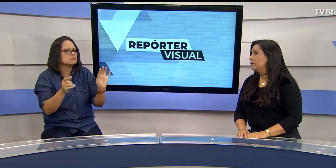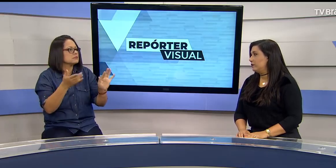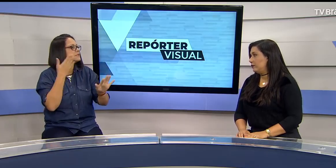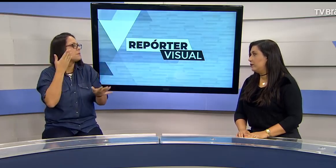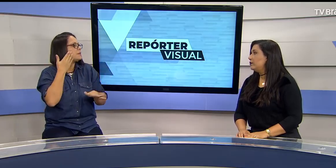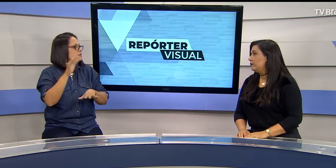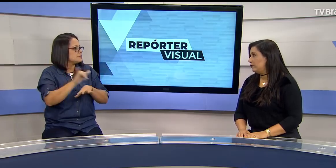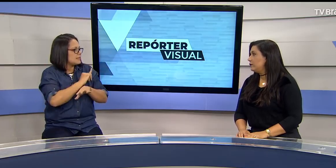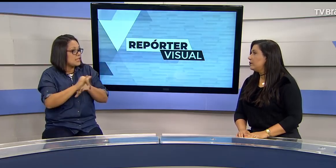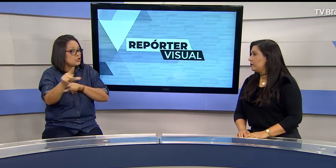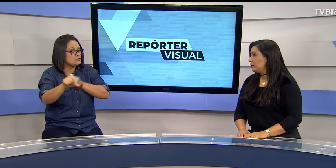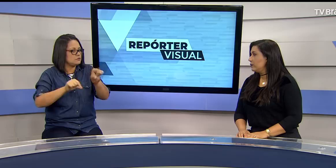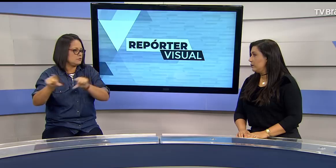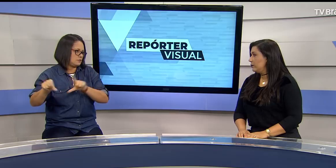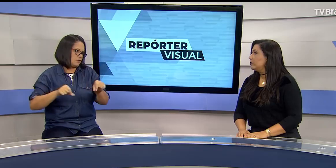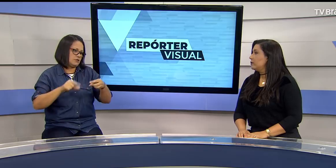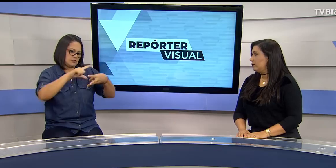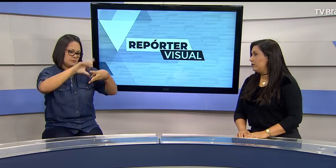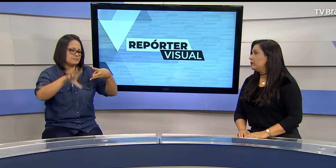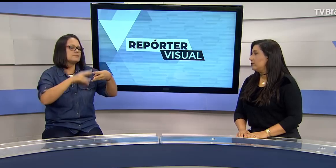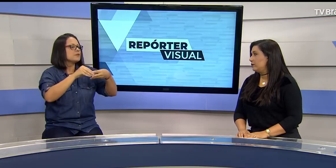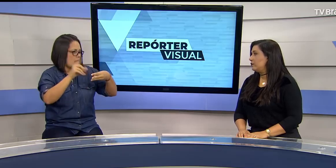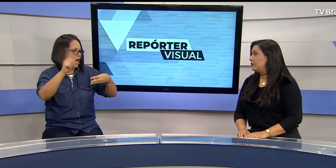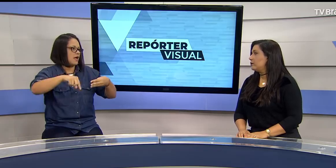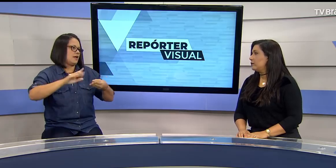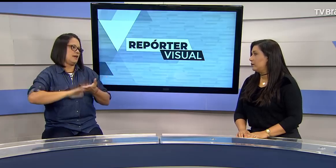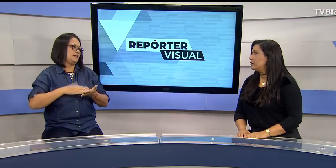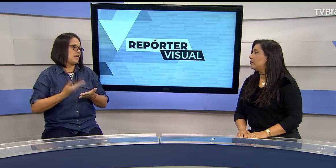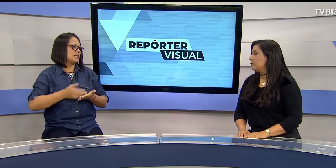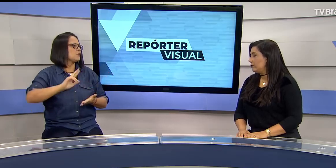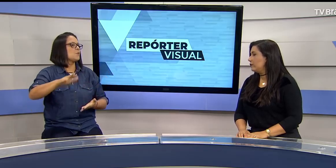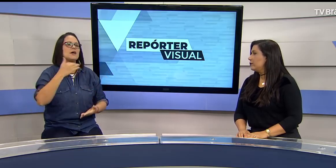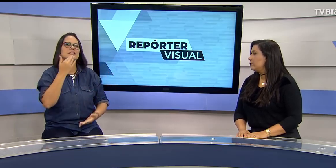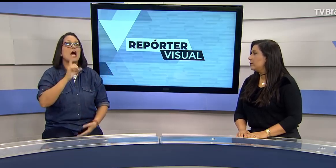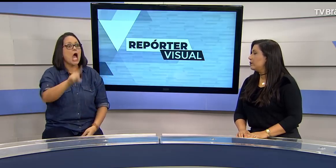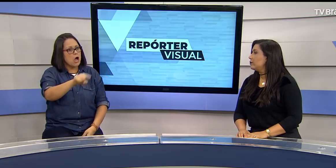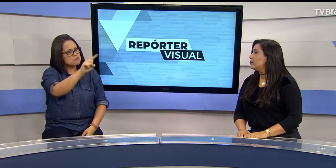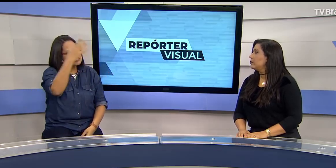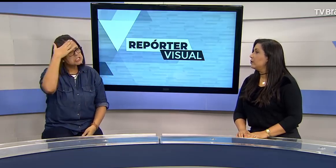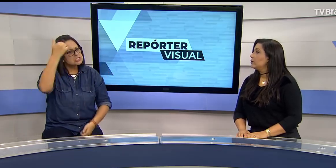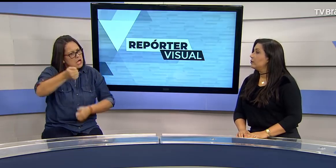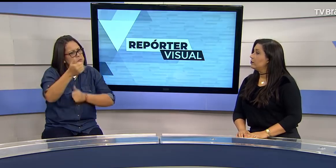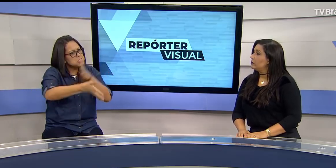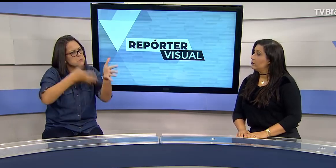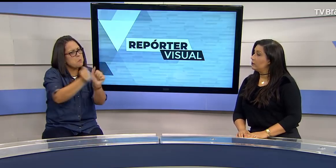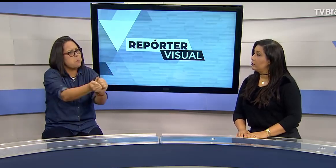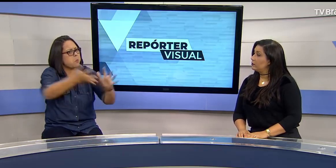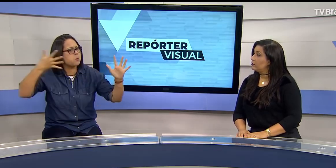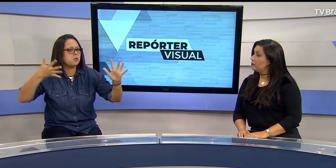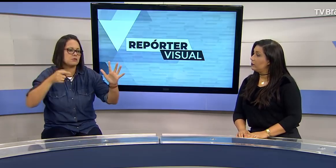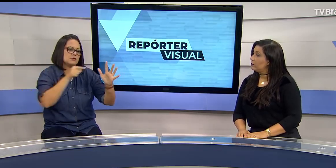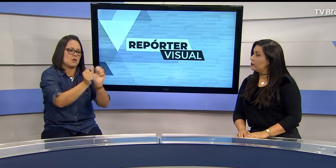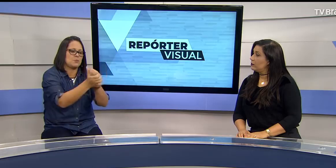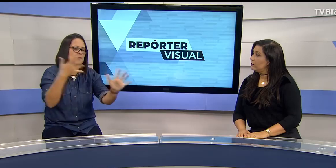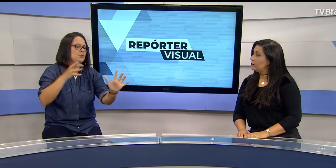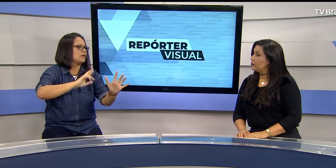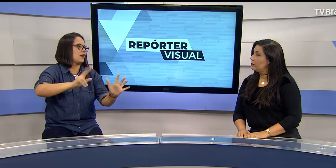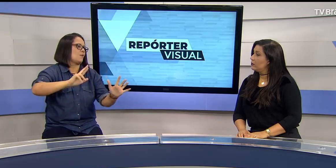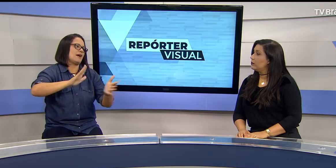na sintaxe. Isso é ser intérprete. Saber Libras, sinalizar bem, não garante uma boa atuação